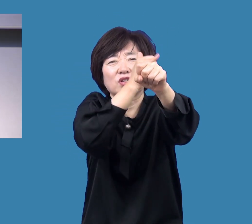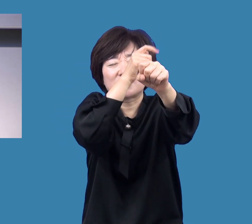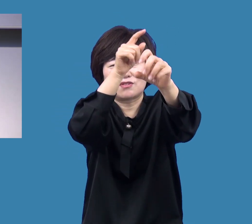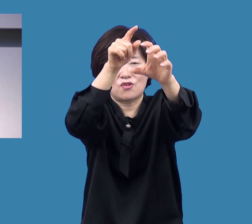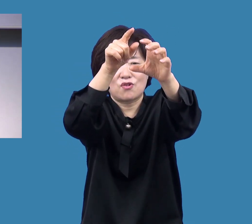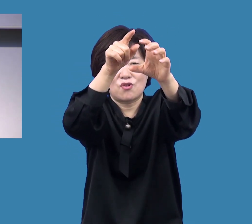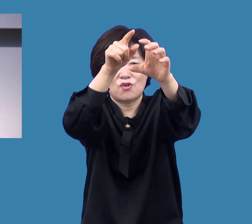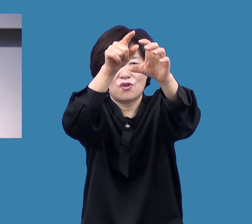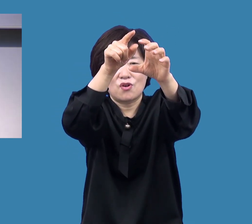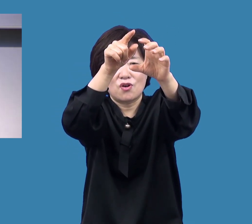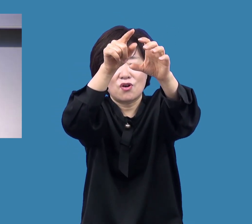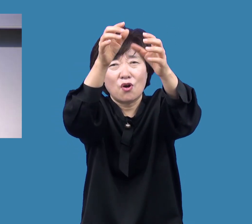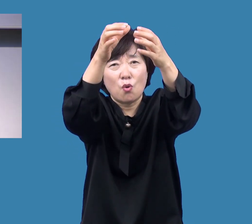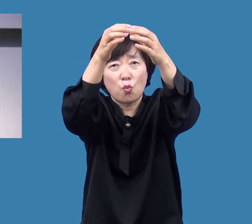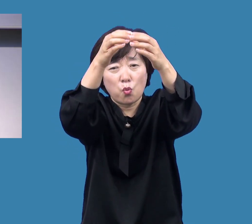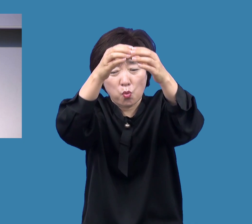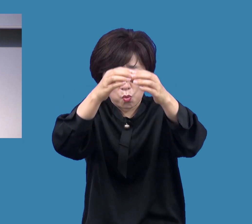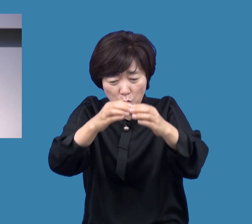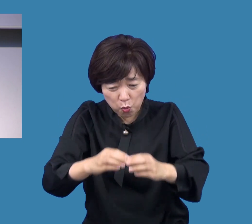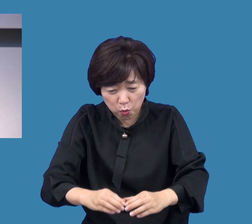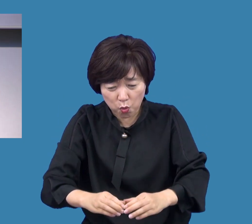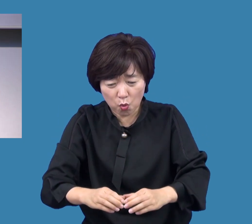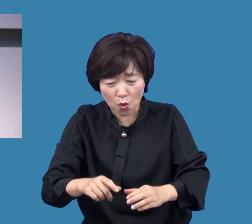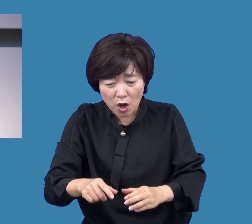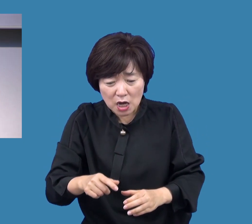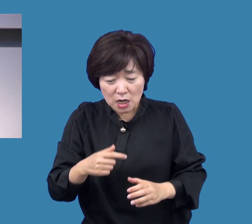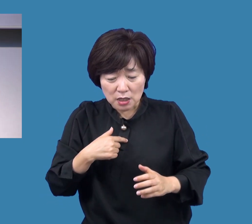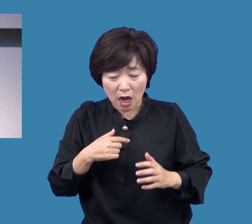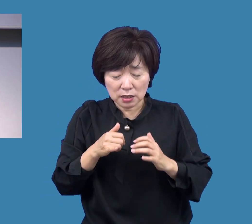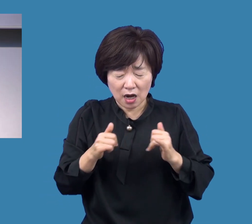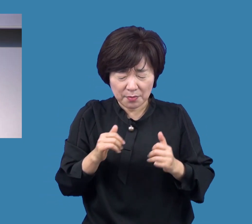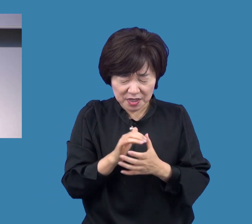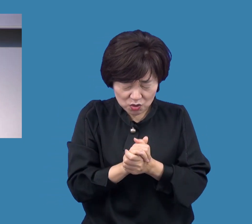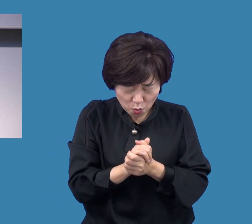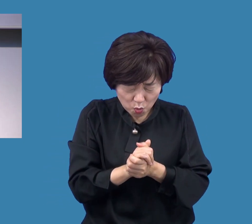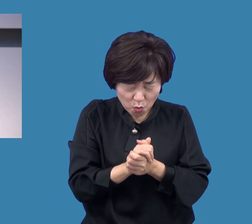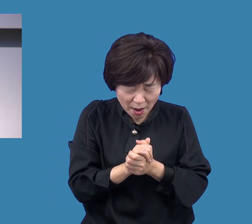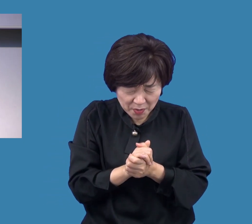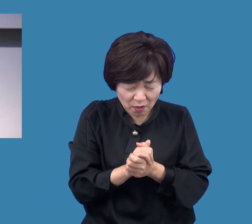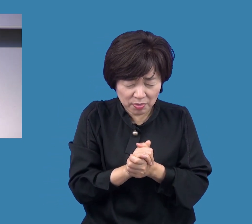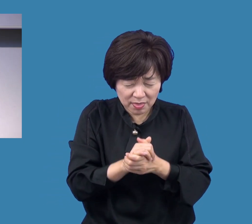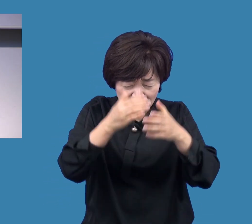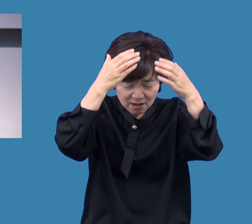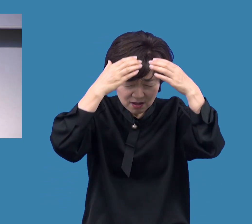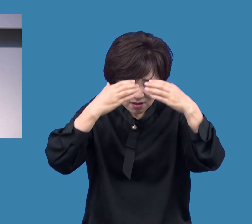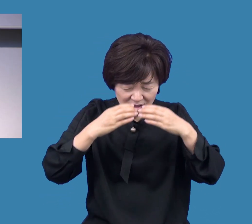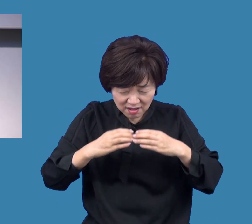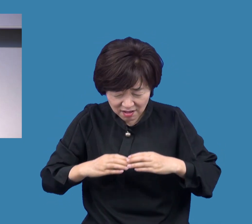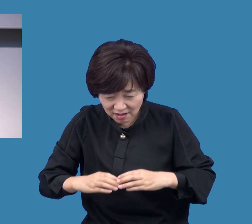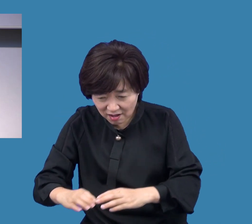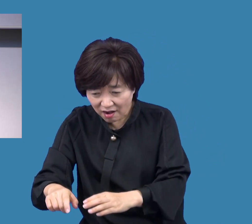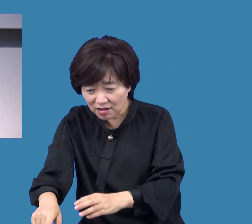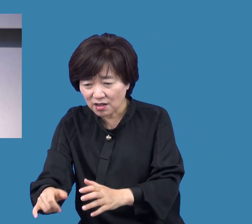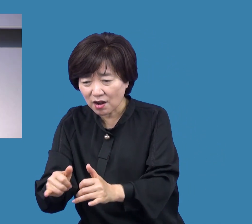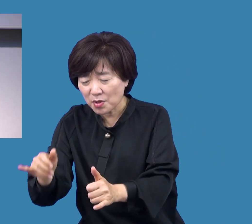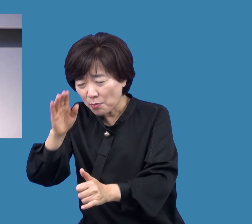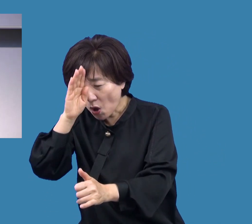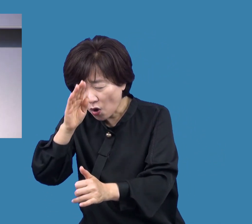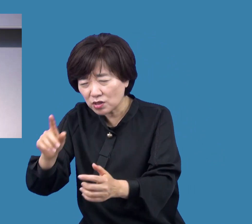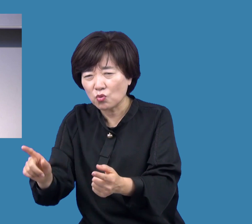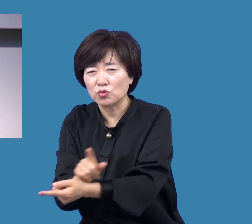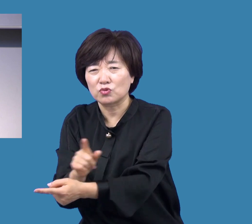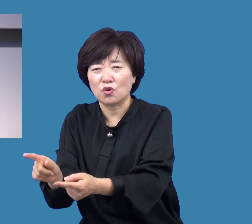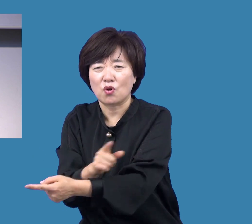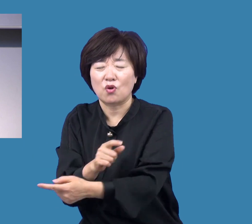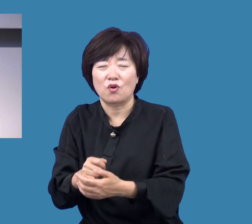사람은 그거의 통로가 계속되는 거야. 그래서 그 사람이 거기 있어서 기도를 하면 이 카이로스 시공간 안에 뭐 여러 가지가 있어요.